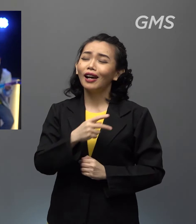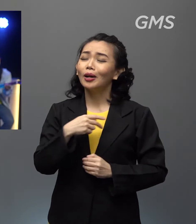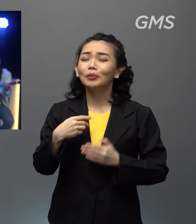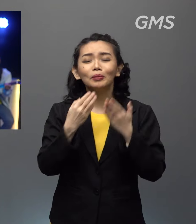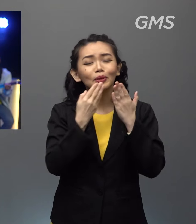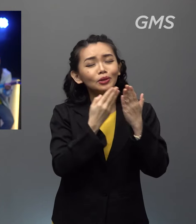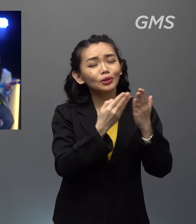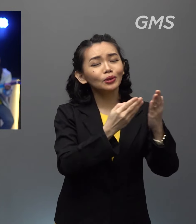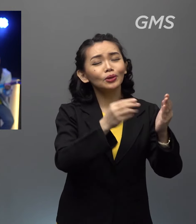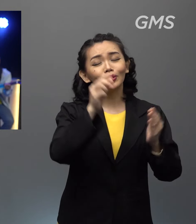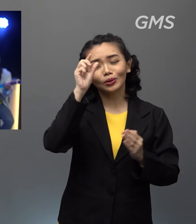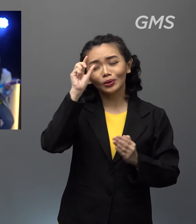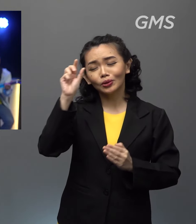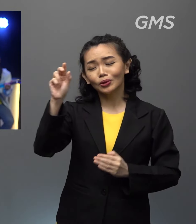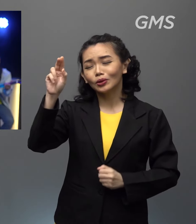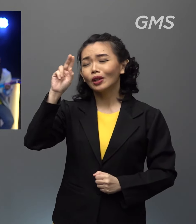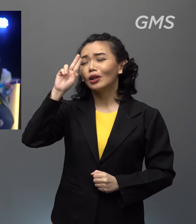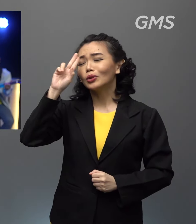buat kebaikan-Mu.